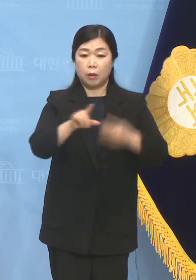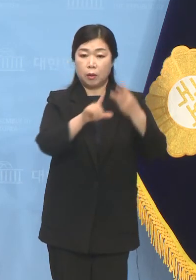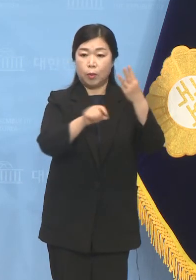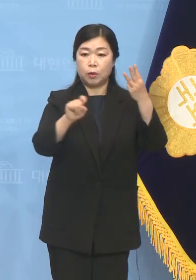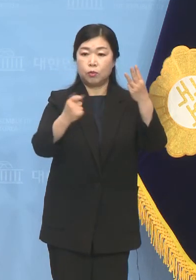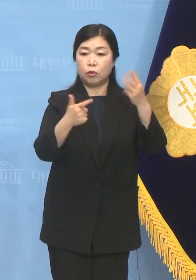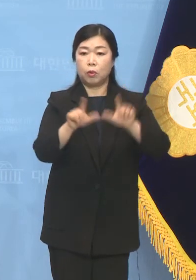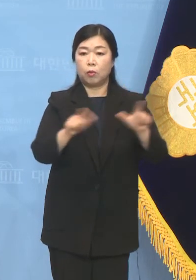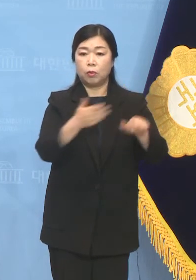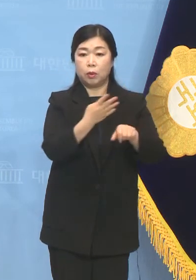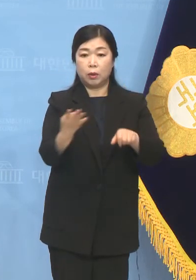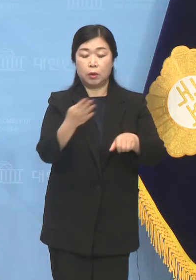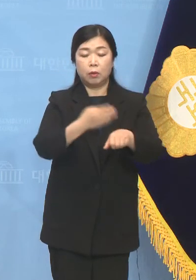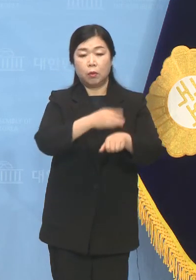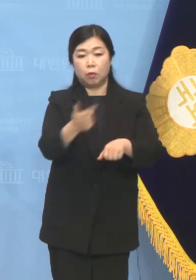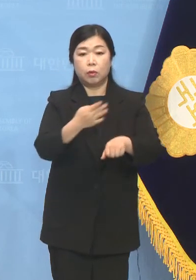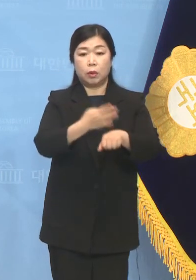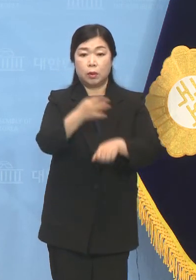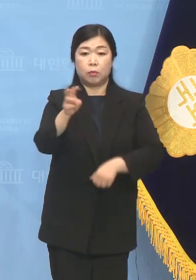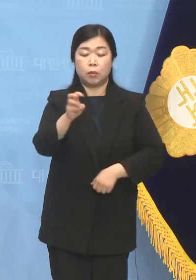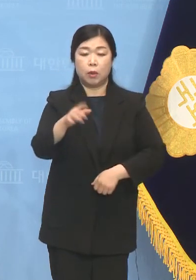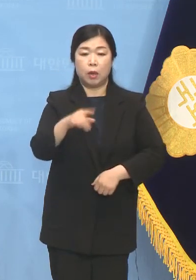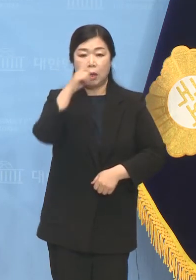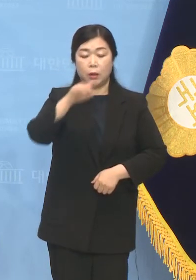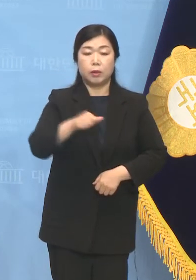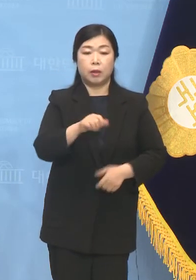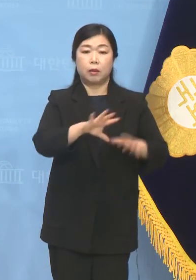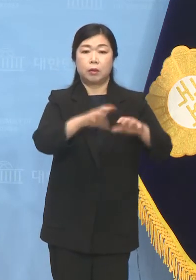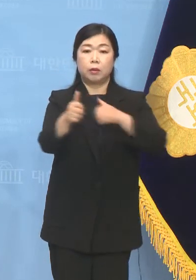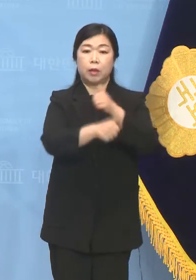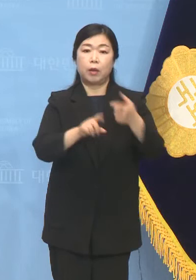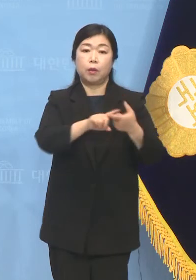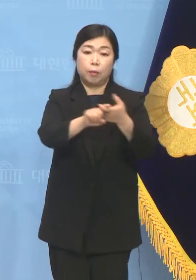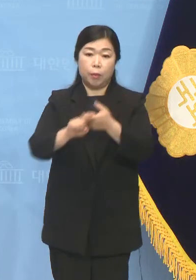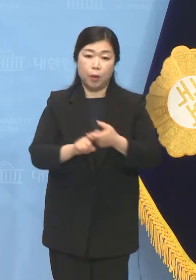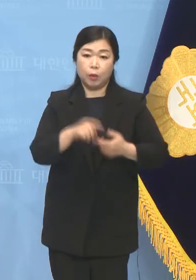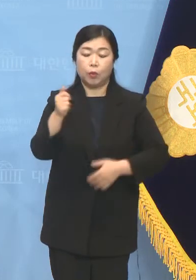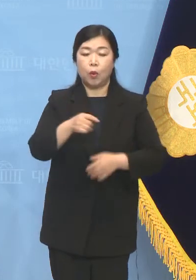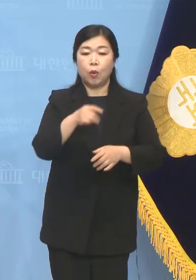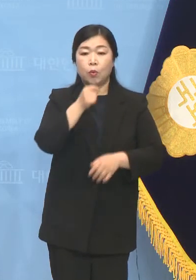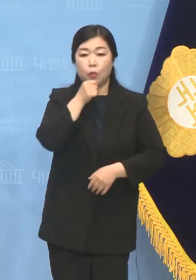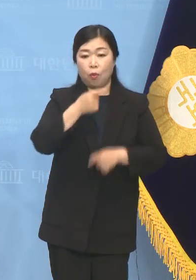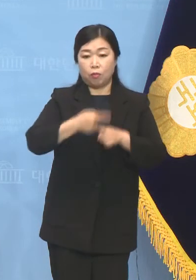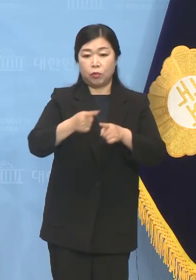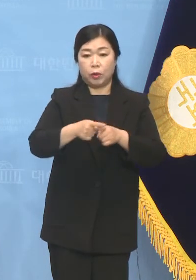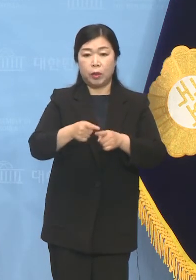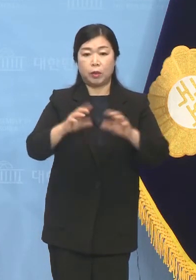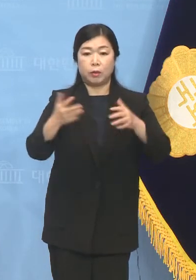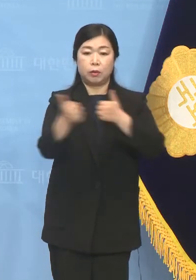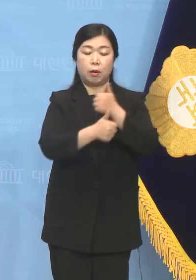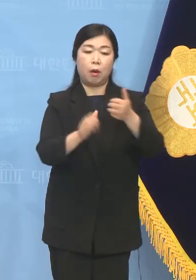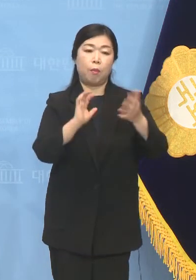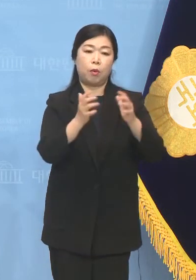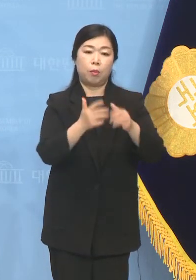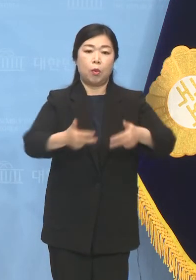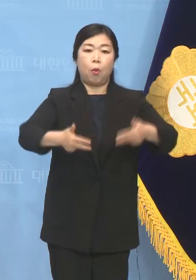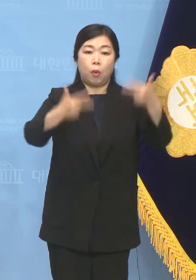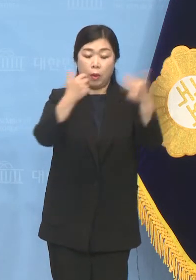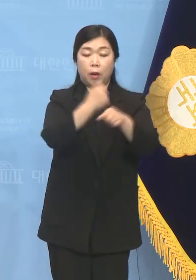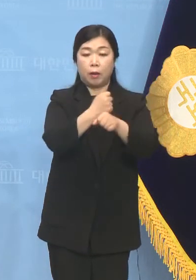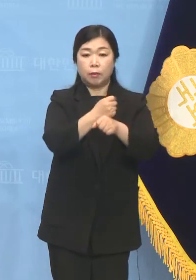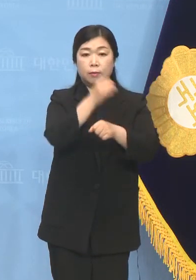4시 30분에는 아세안 의회연맹 및 소형무기 의회 포럼